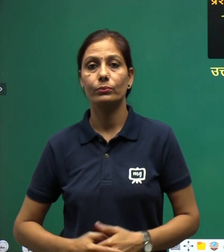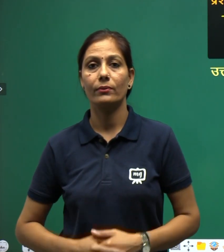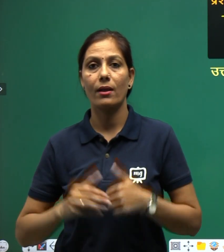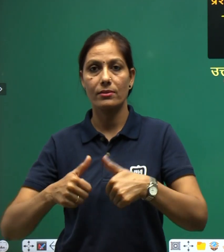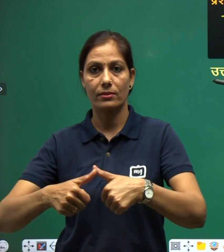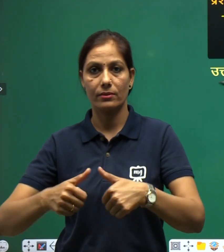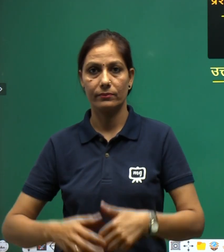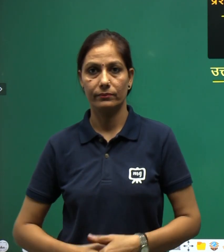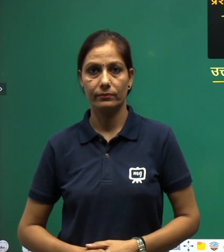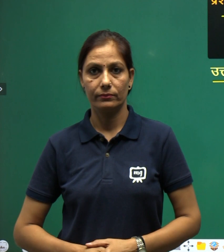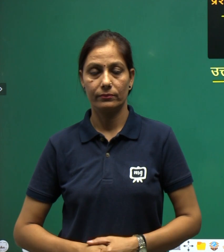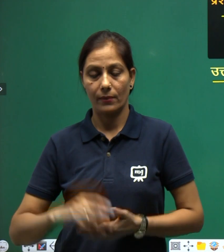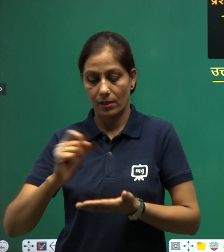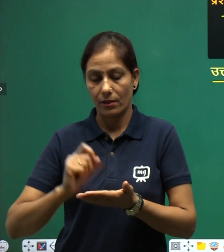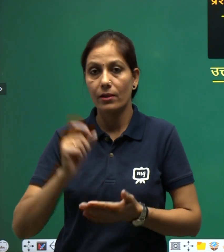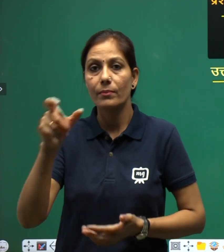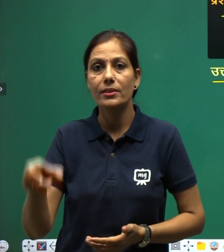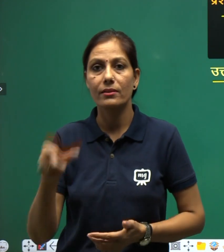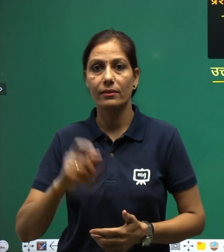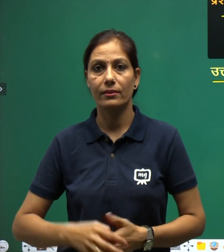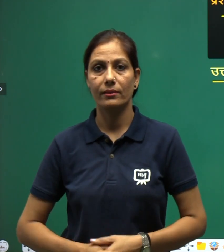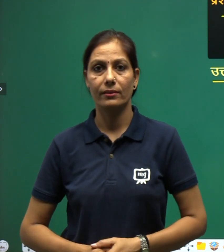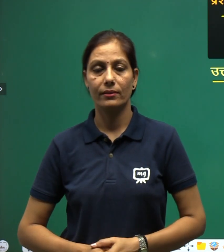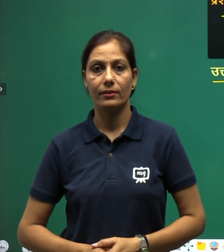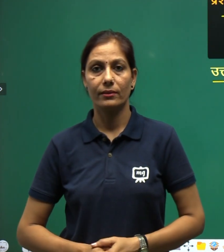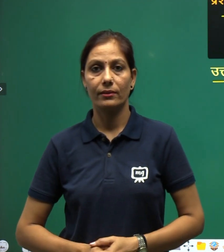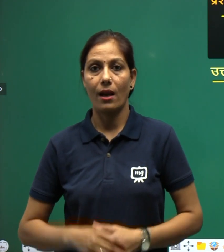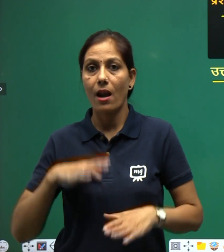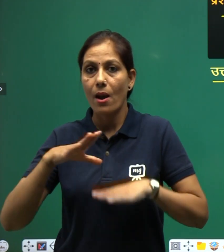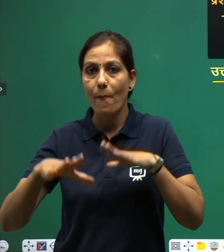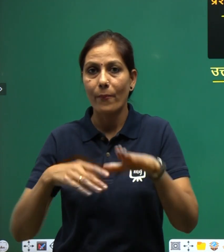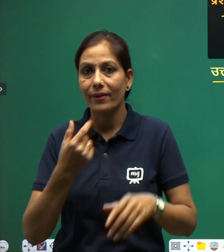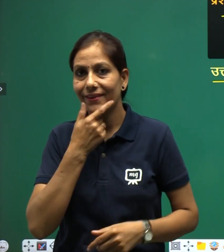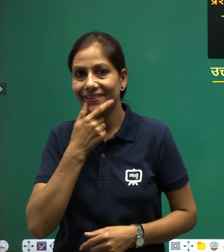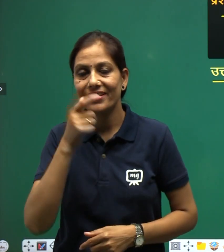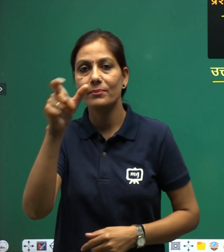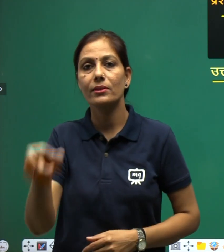उत्तर है, लेखक ने चार्ली का